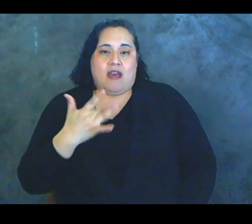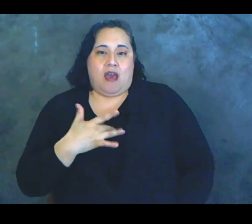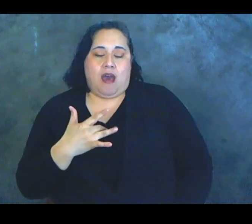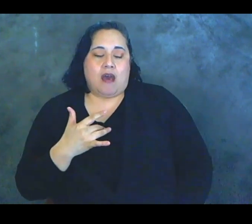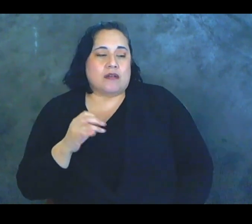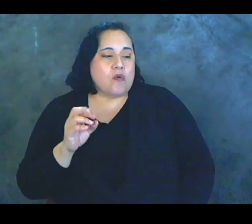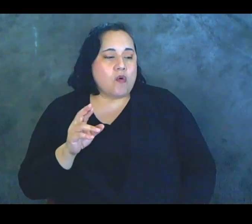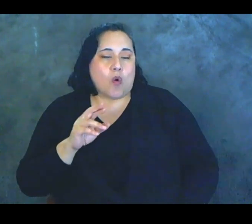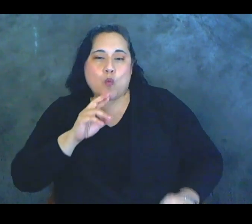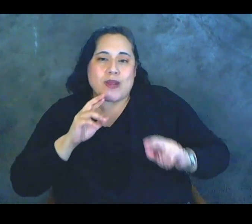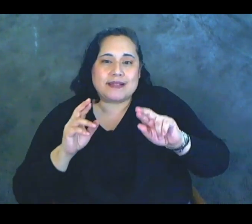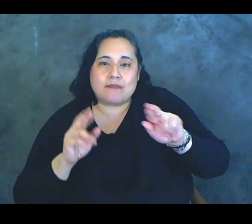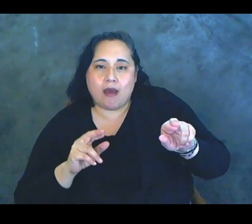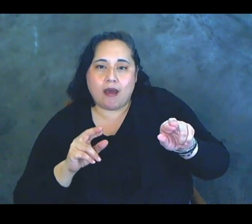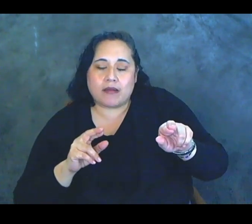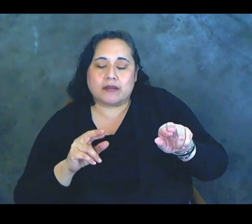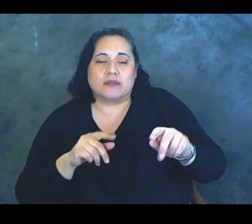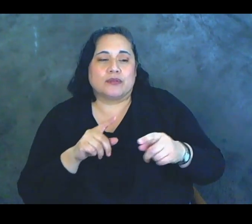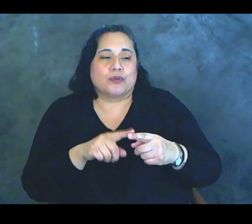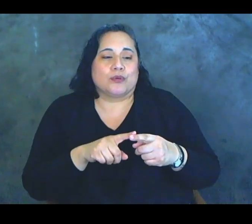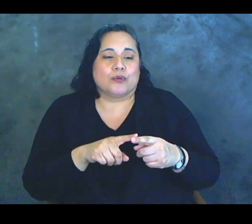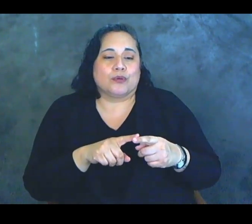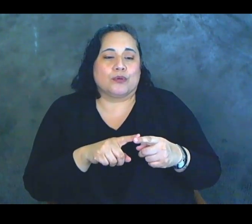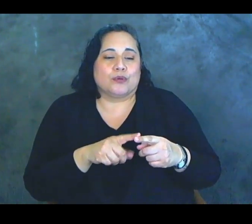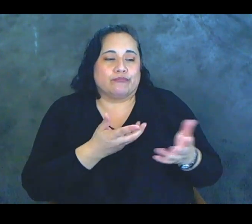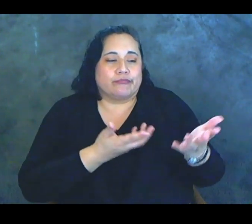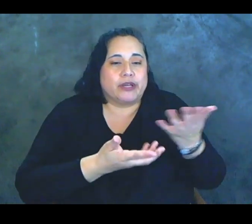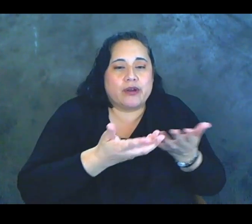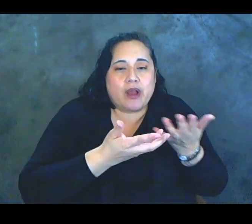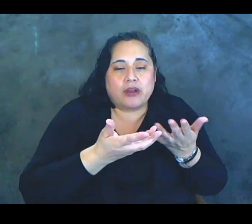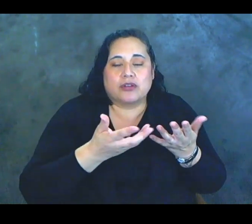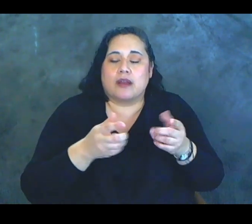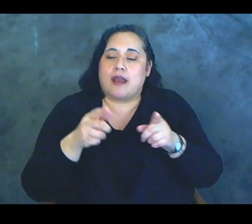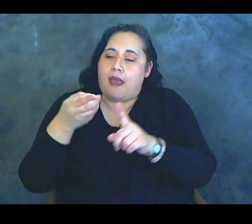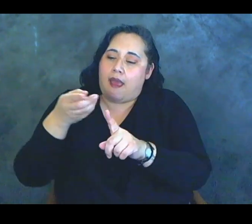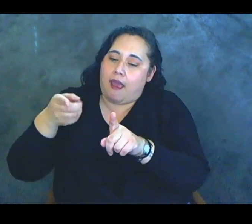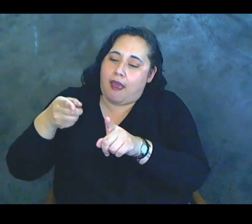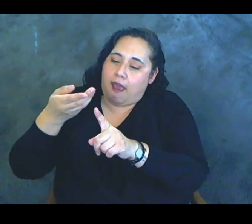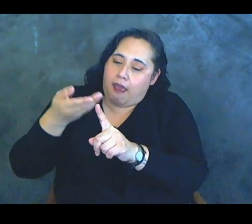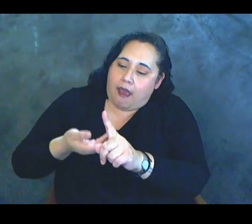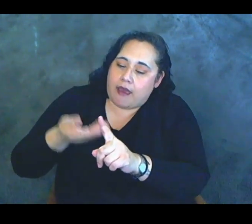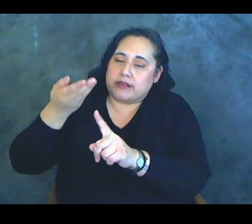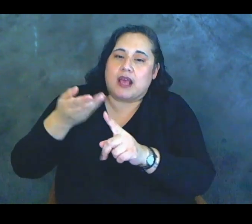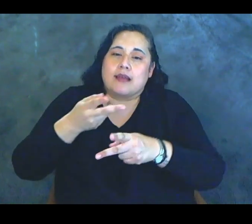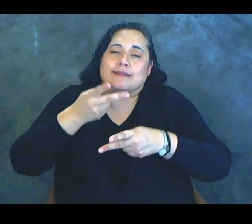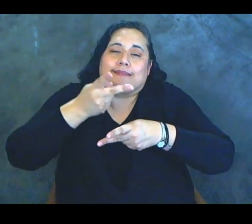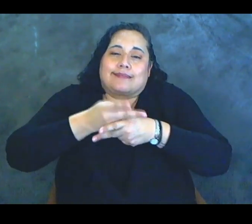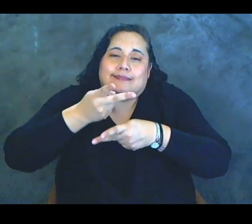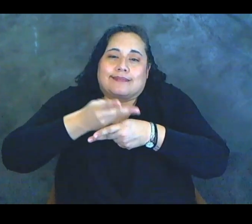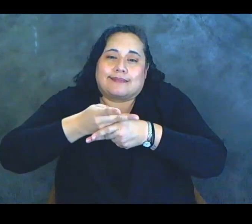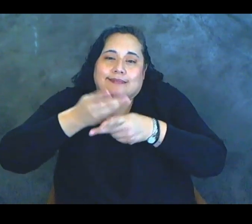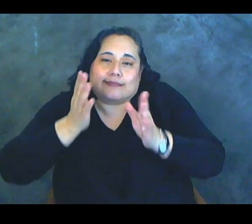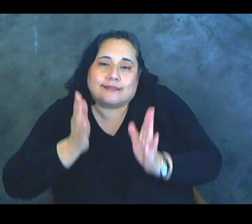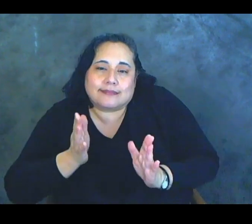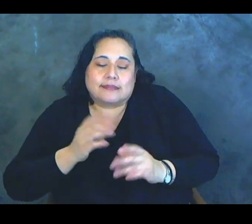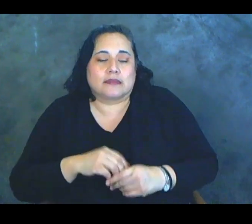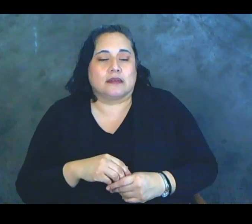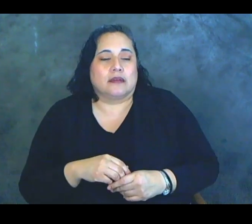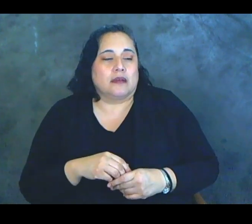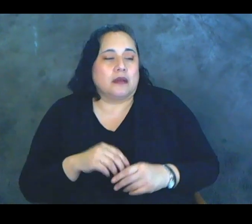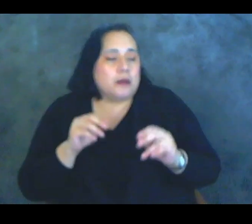respondía a interacciones como un cuidador, una